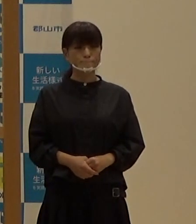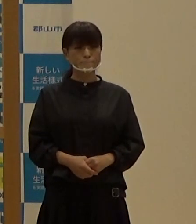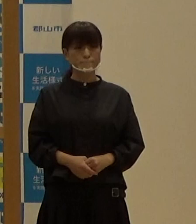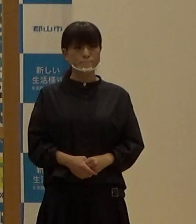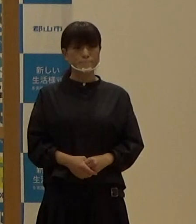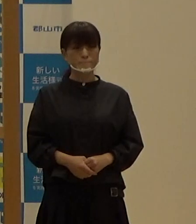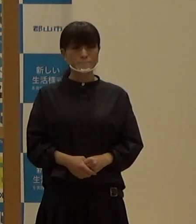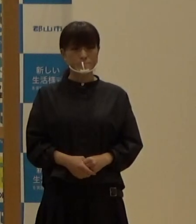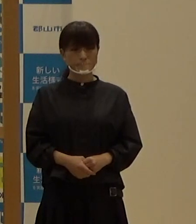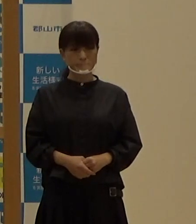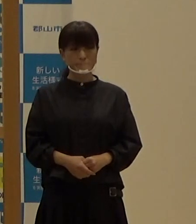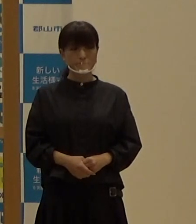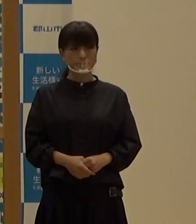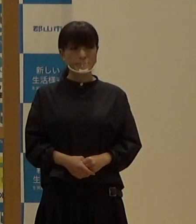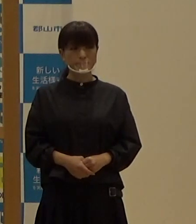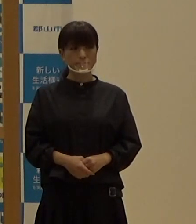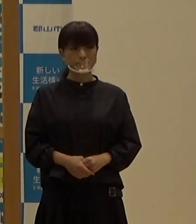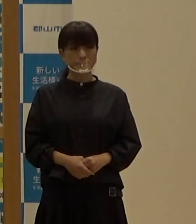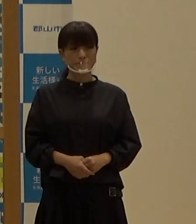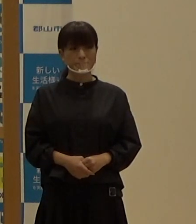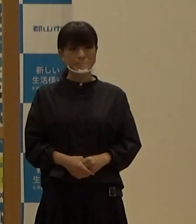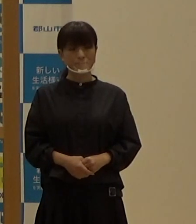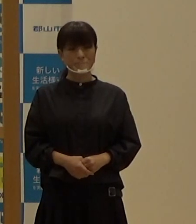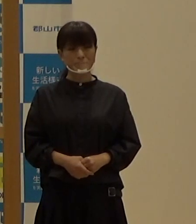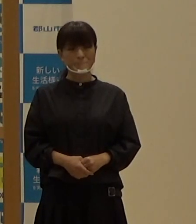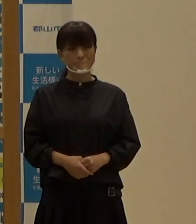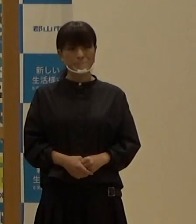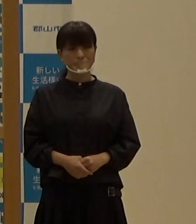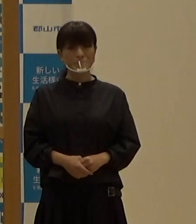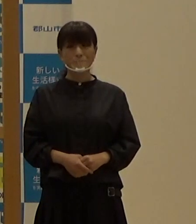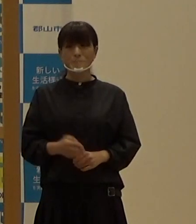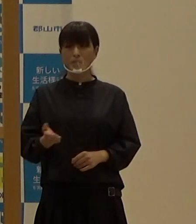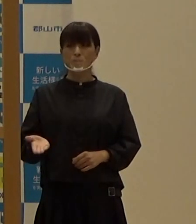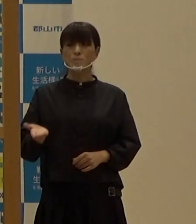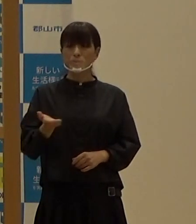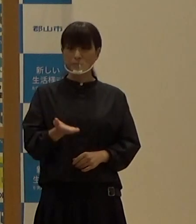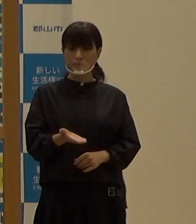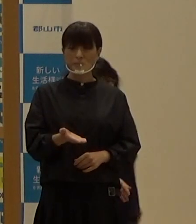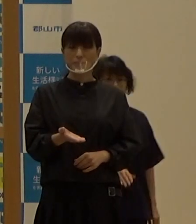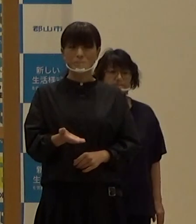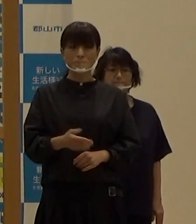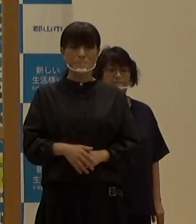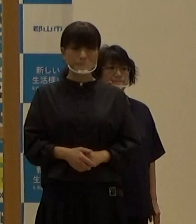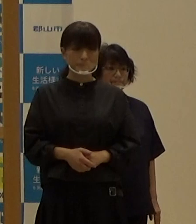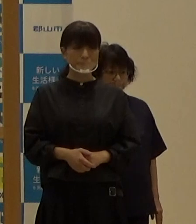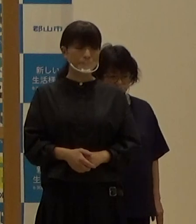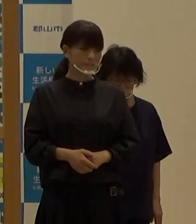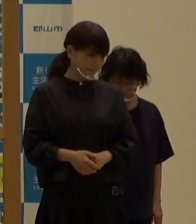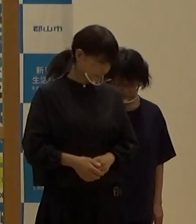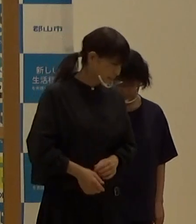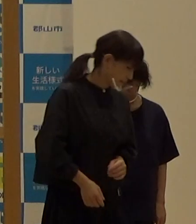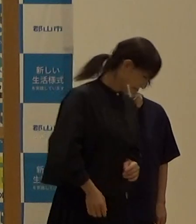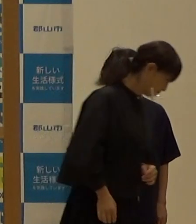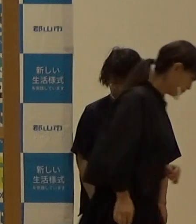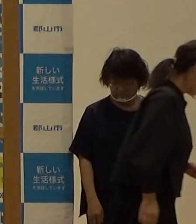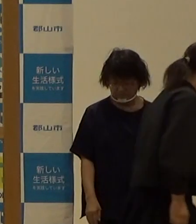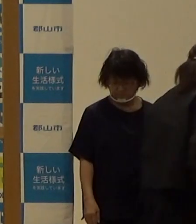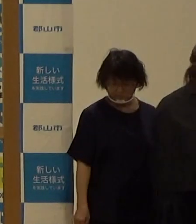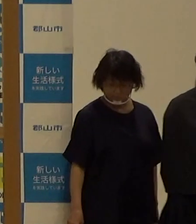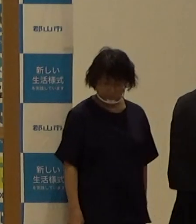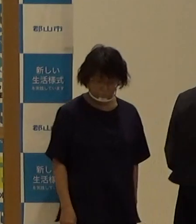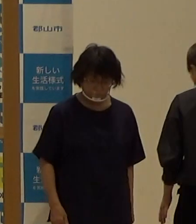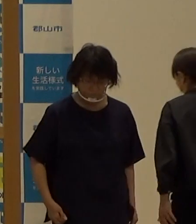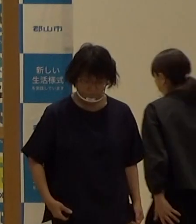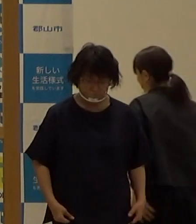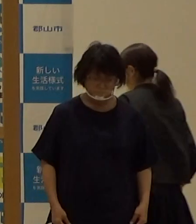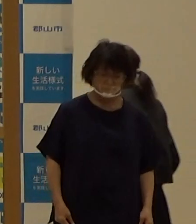各社さんよろしくお願いします。 それでは引き続き説明項目につきまして、他社の皆様からご質